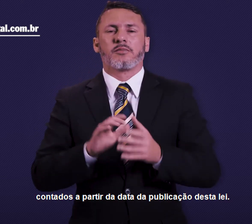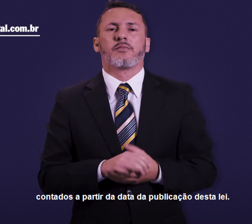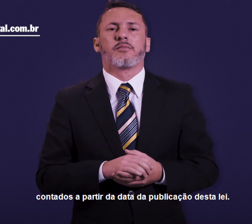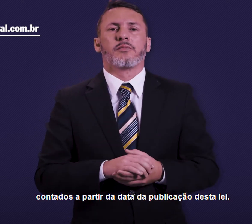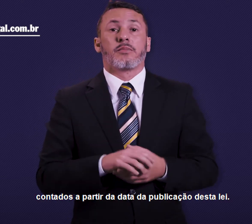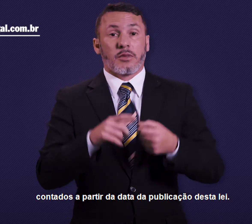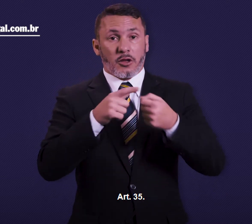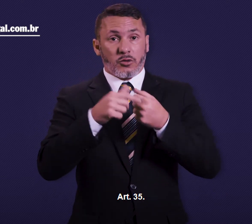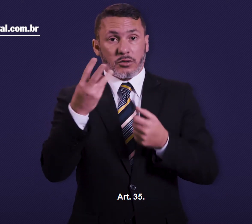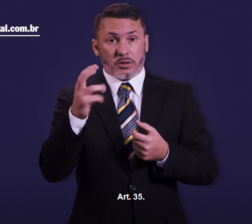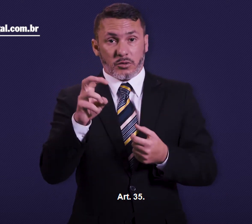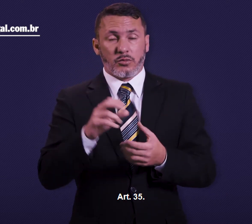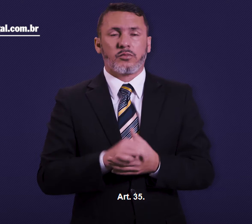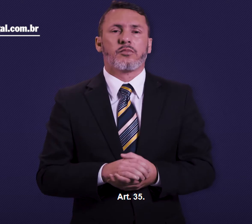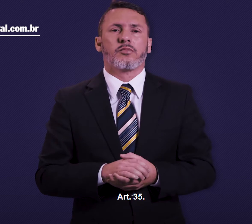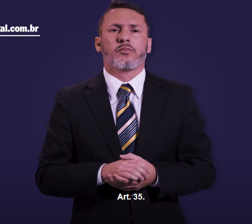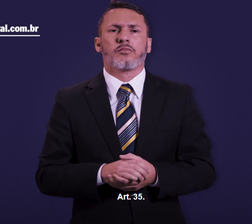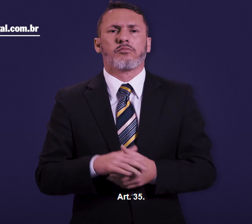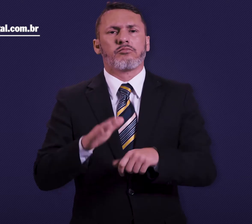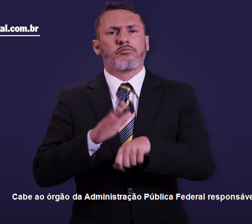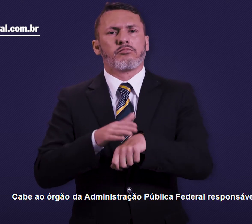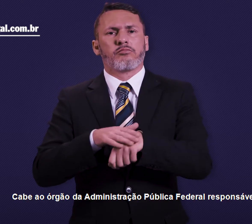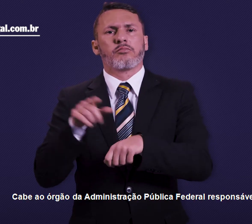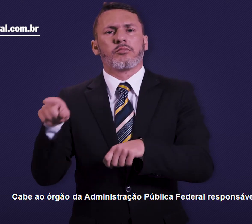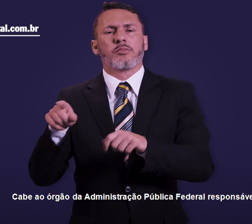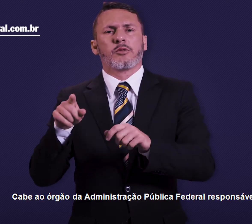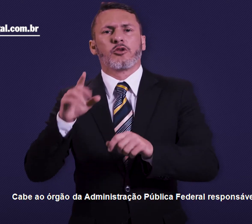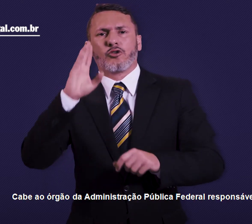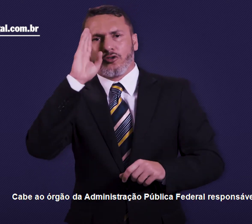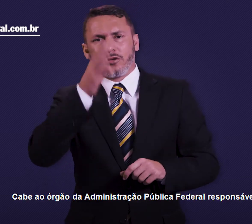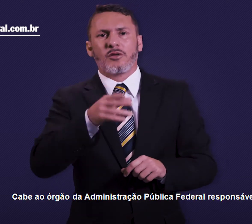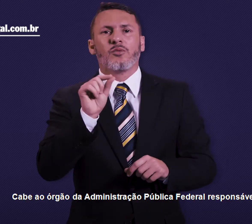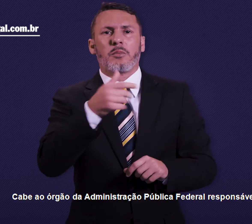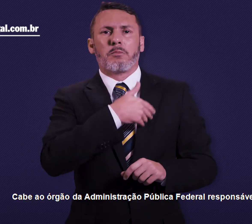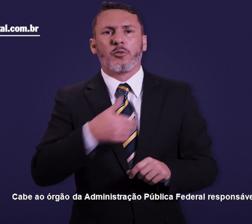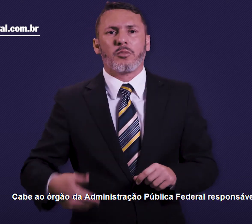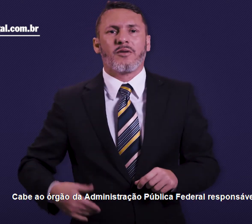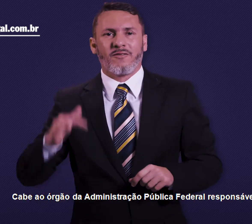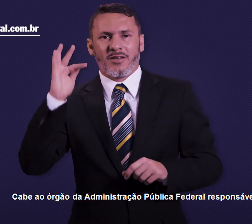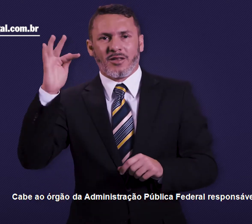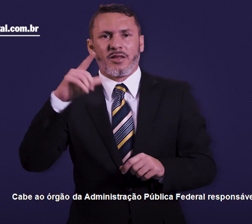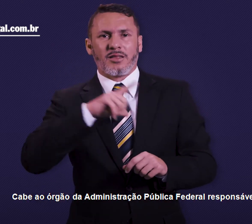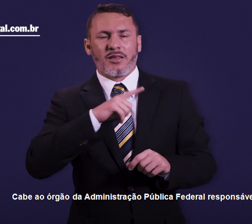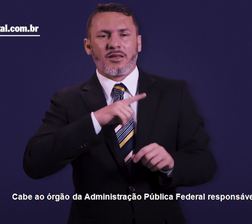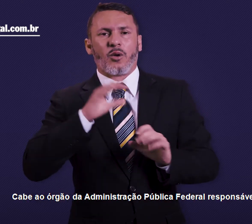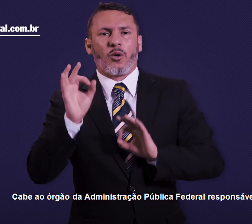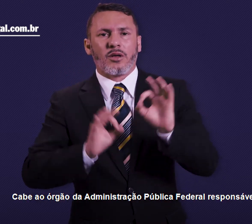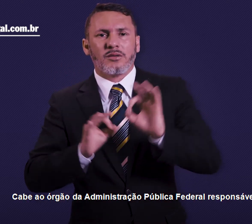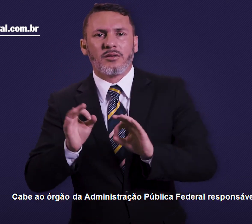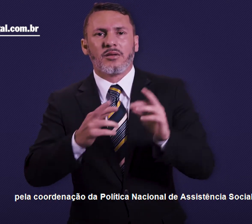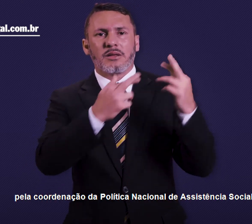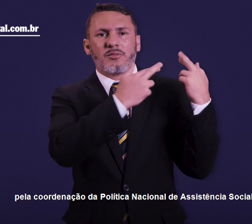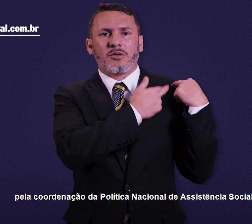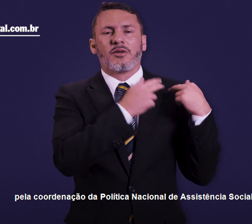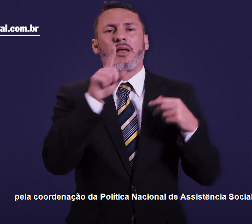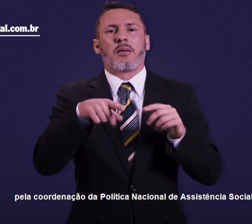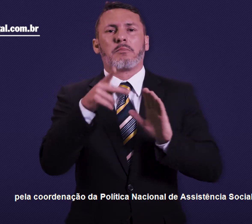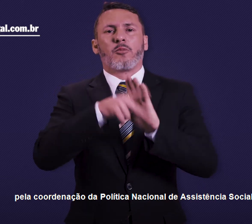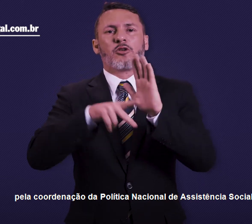desta lei. Artigo 35. Cabe ao órgão da Administração Pública Federal responsável pela coordenação da